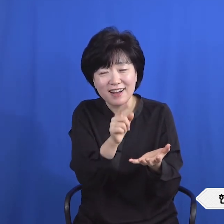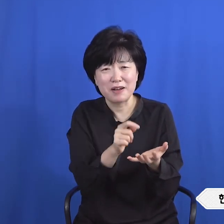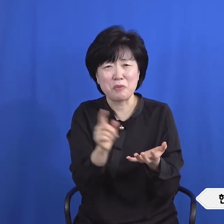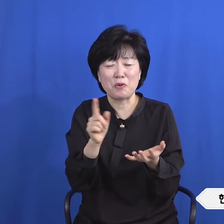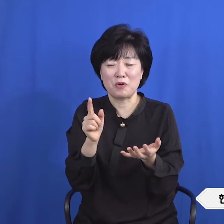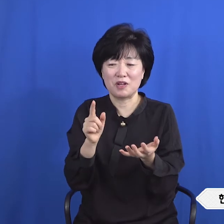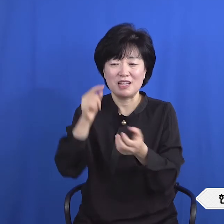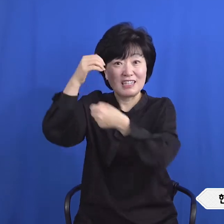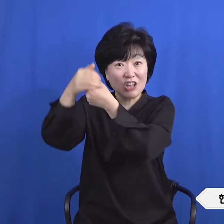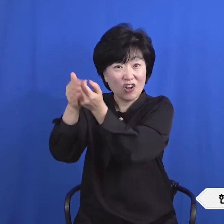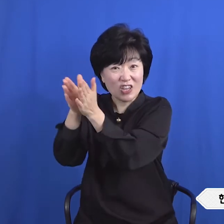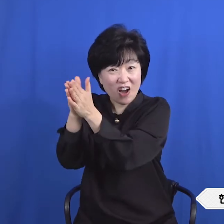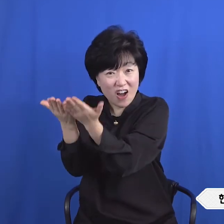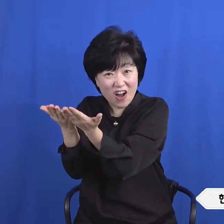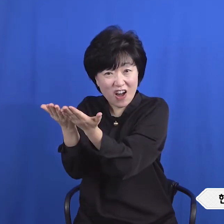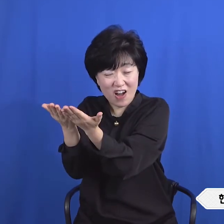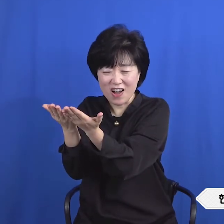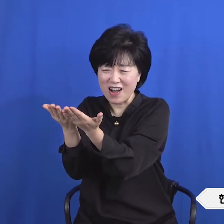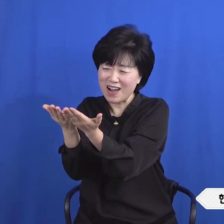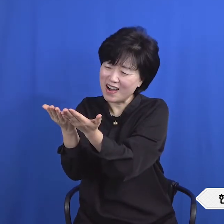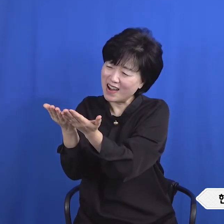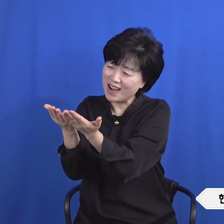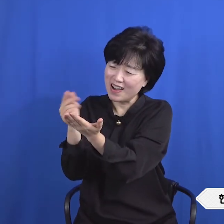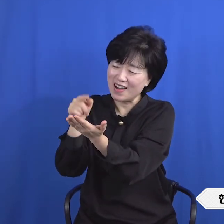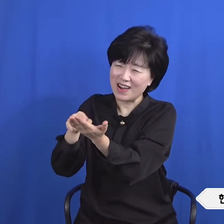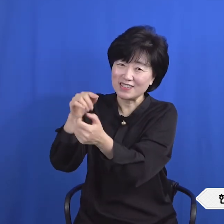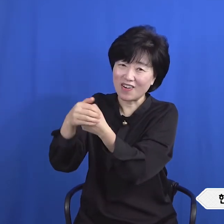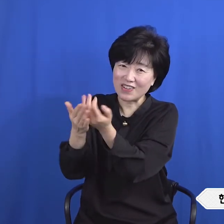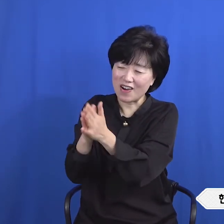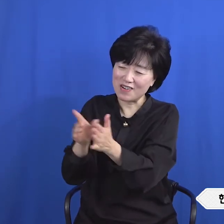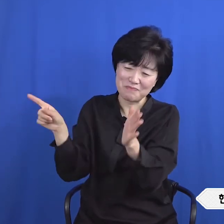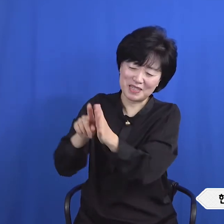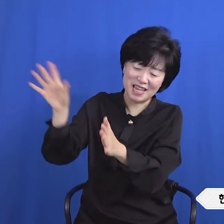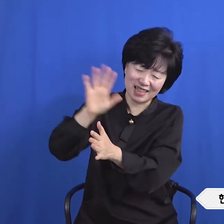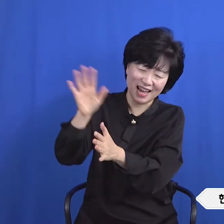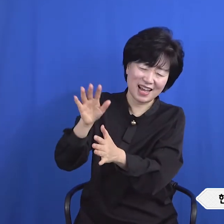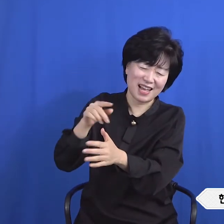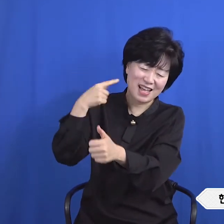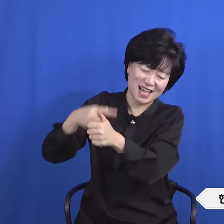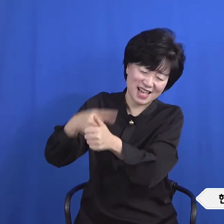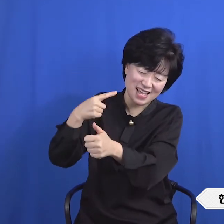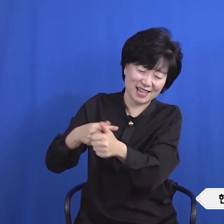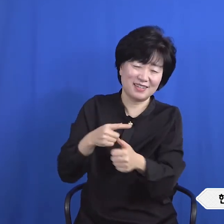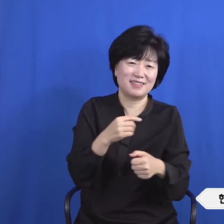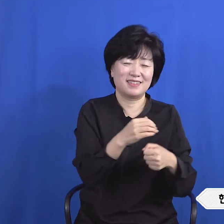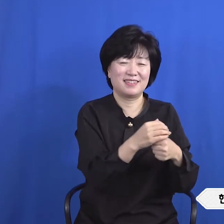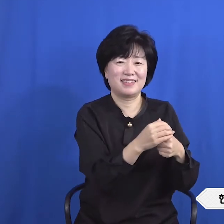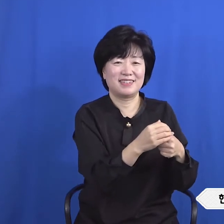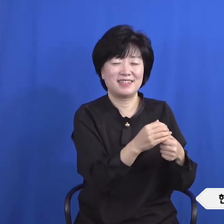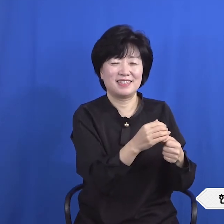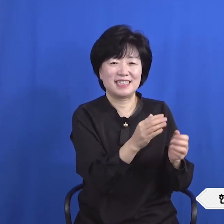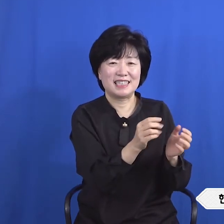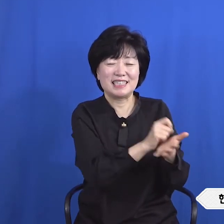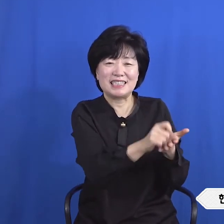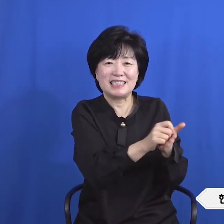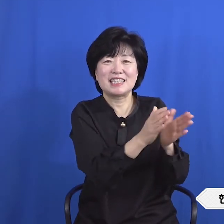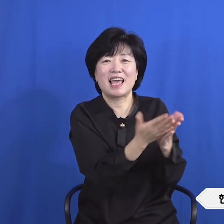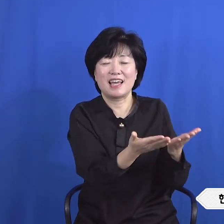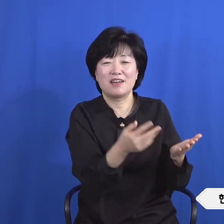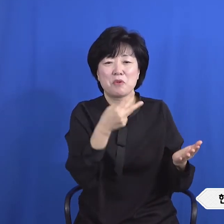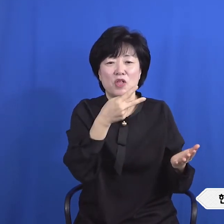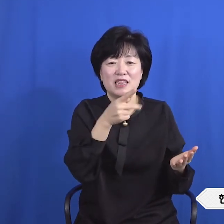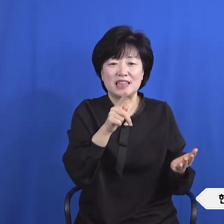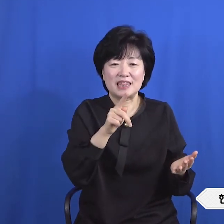성경을 비틀어 가지고 아주 빼딱하게 쓴 책들이 많습니다. 예를 들면 다빈치 코드나